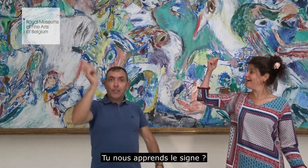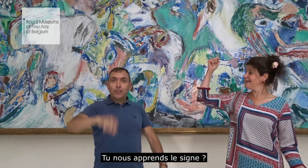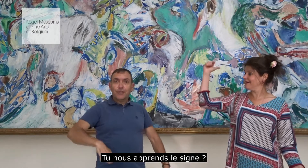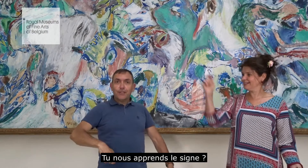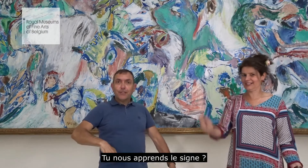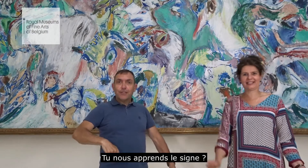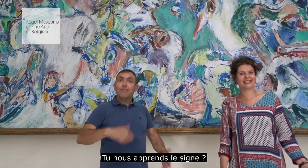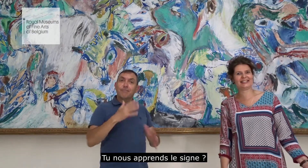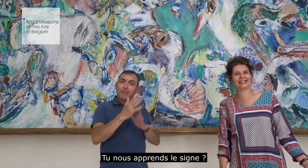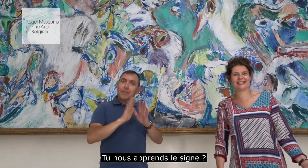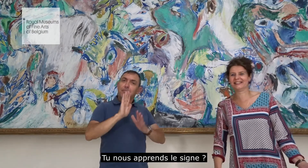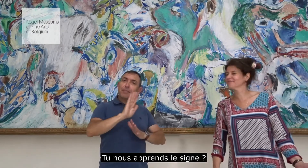Alechinsky.